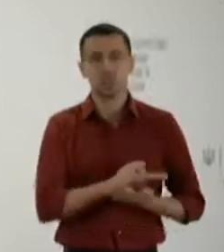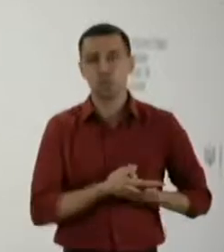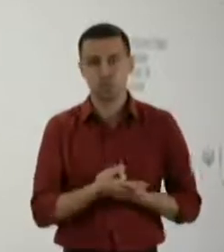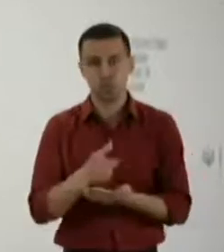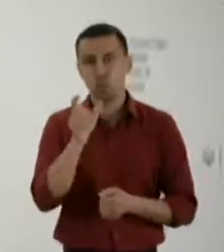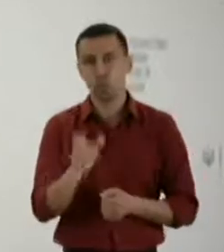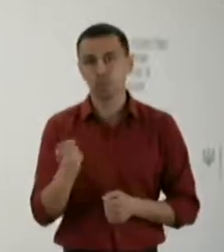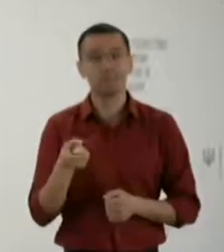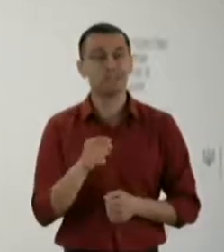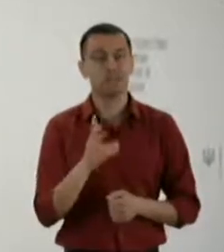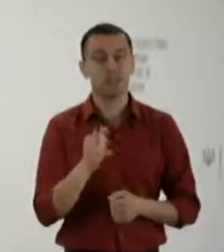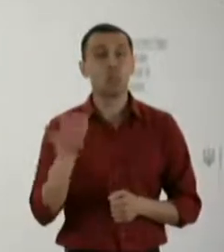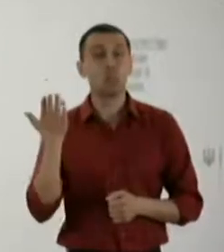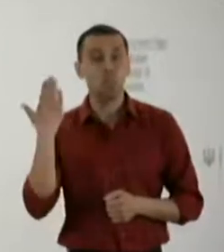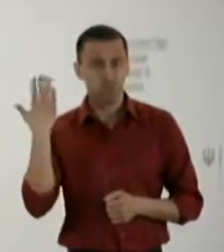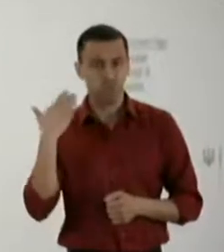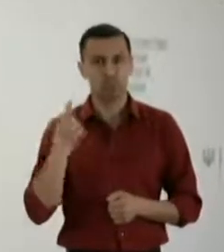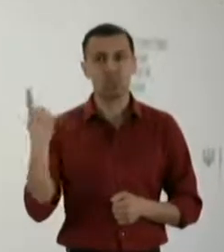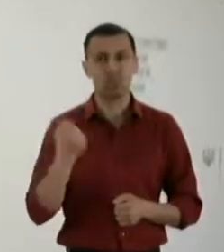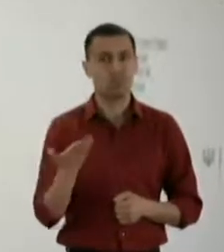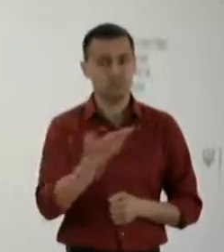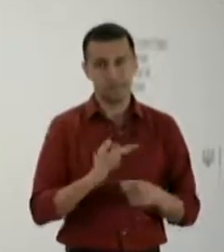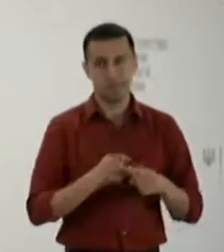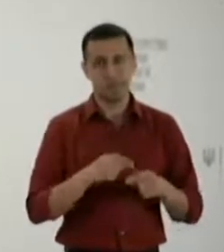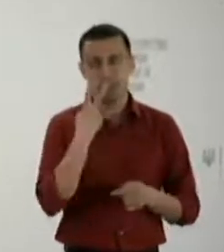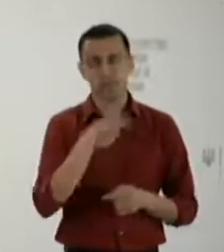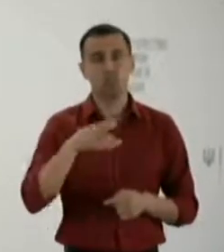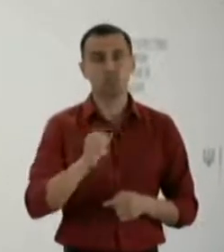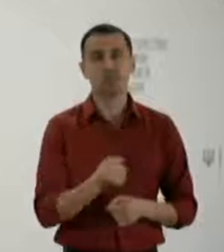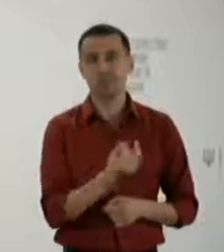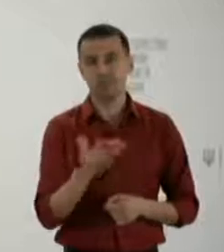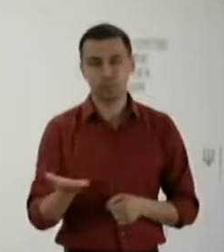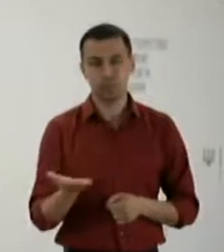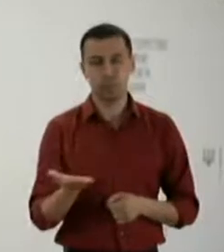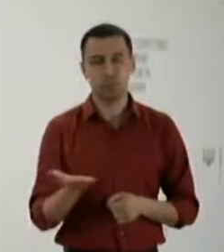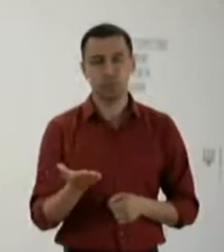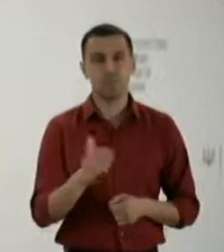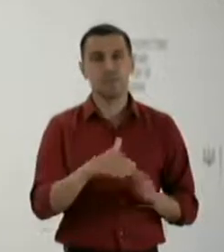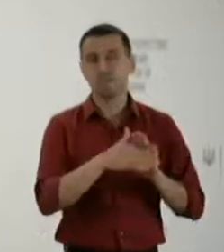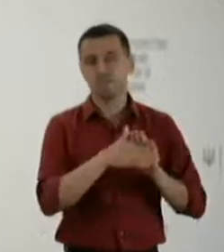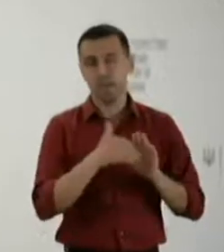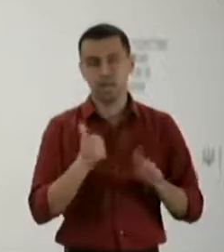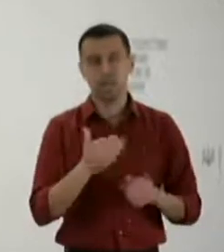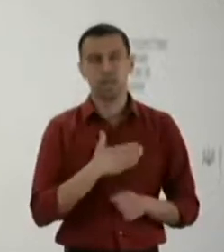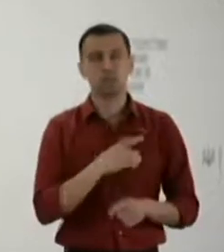осіб, ніж на позаминулому тижні. Також ми це бачимо по кількості викликів нашої швидкої.